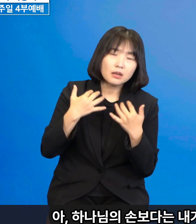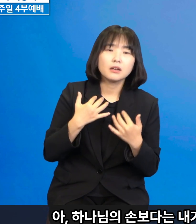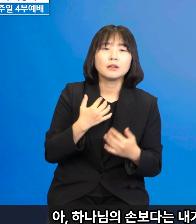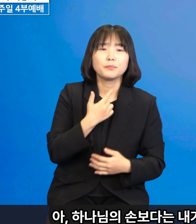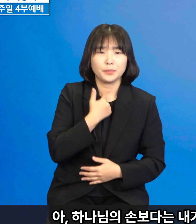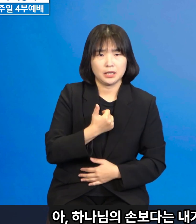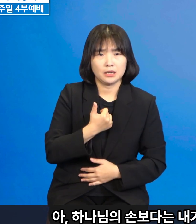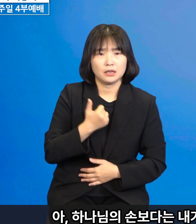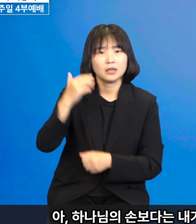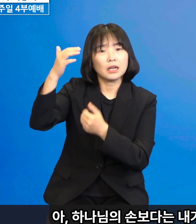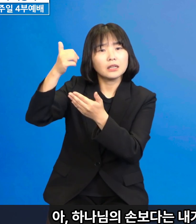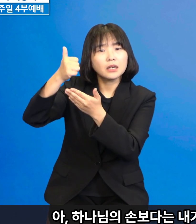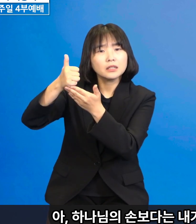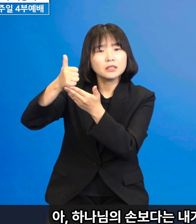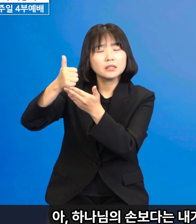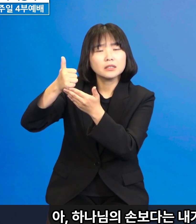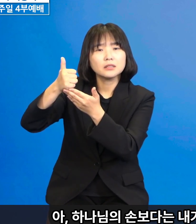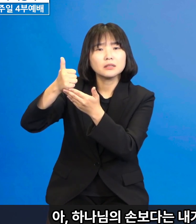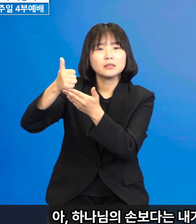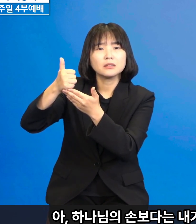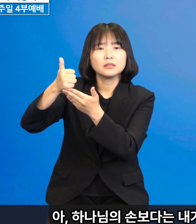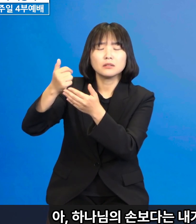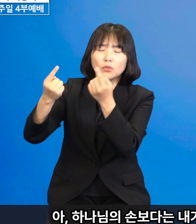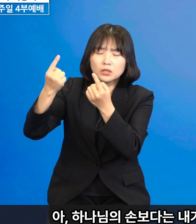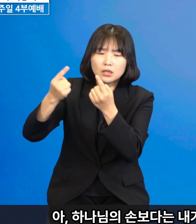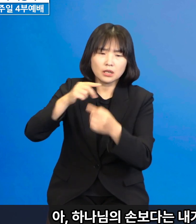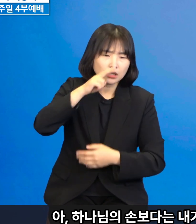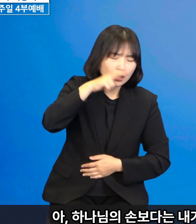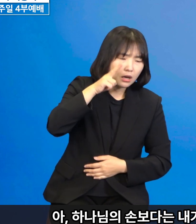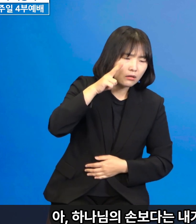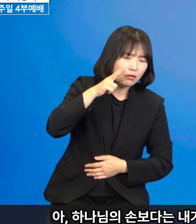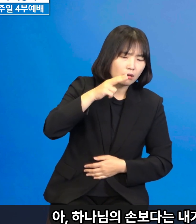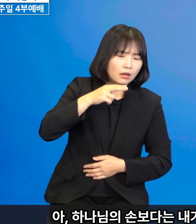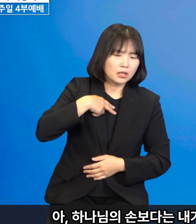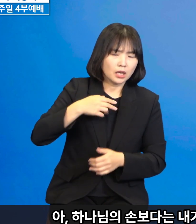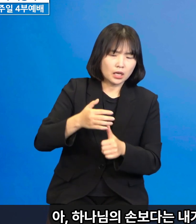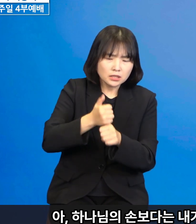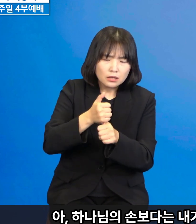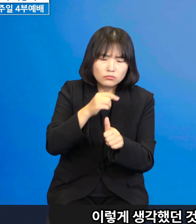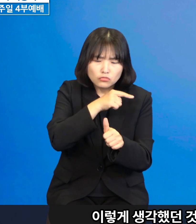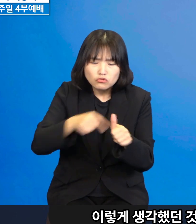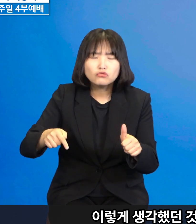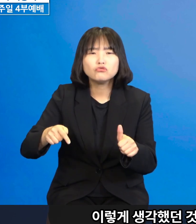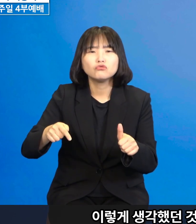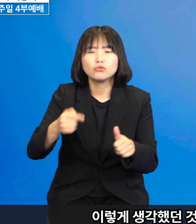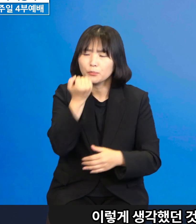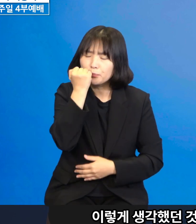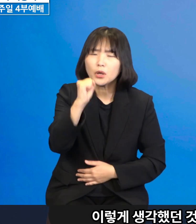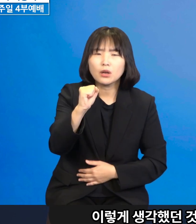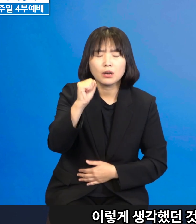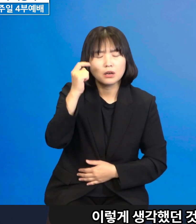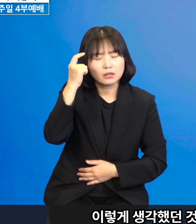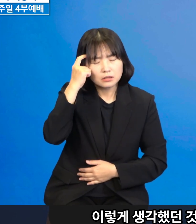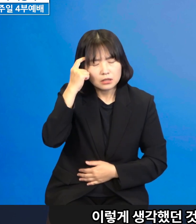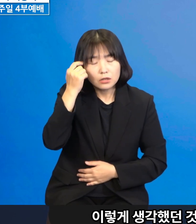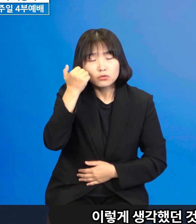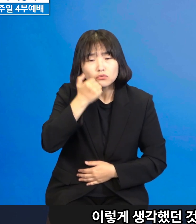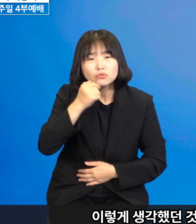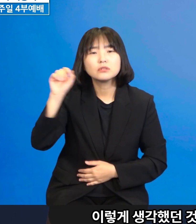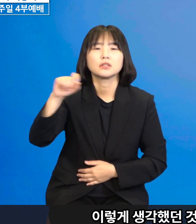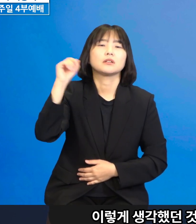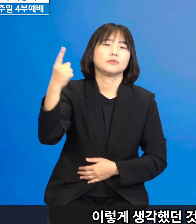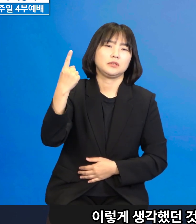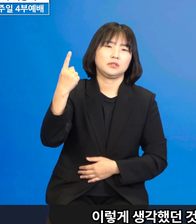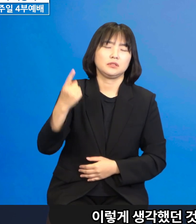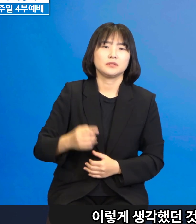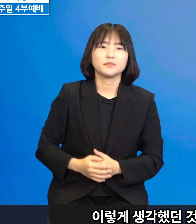하나님의 손보다는 내가 사울의 손에 잡혀서 죽을 거야. 이렇게 생각했던 것이 다윗이라고